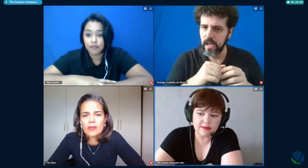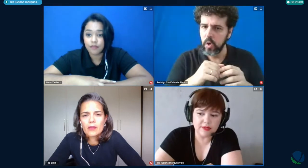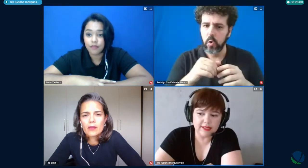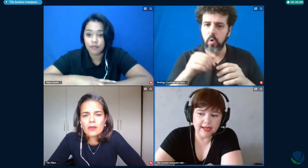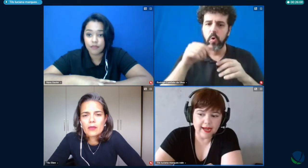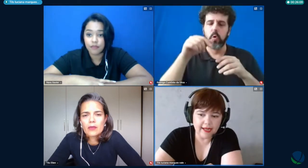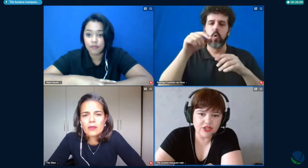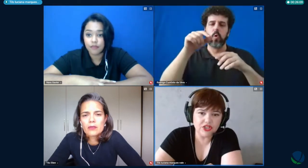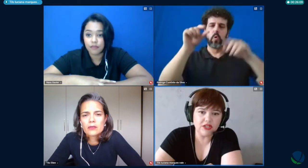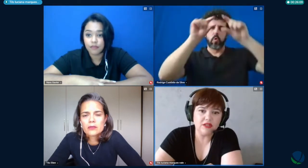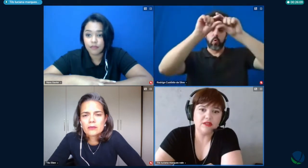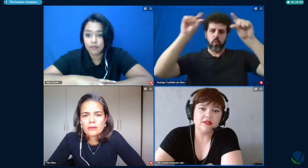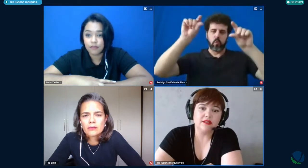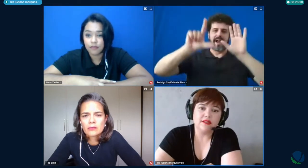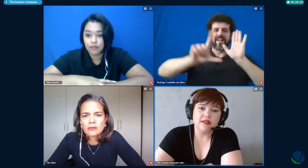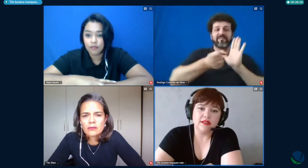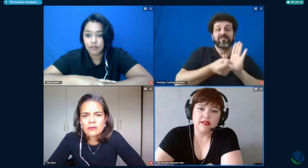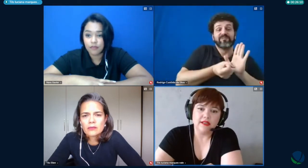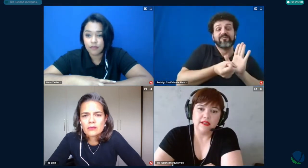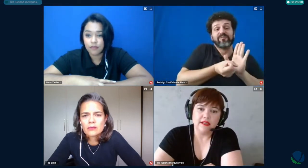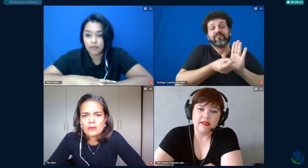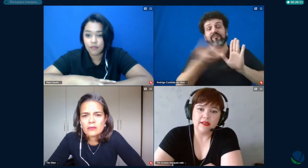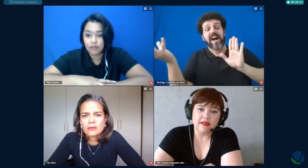lei de acessibilidade.